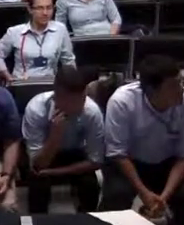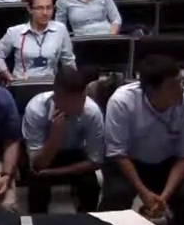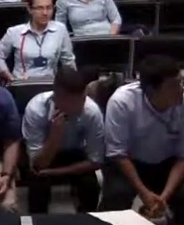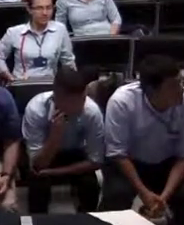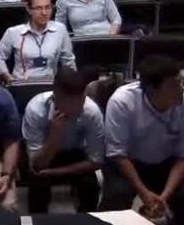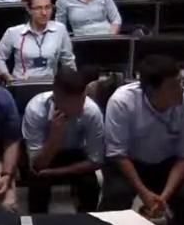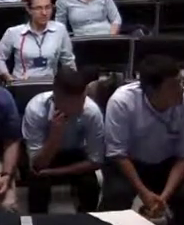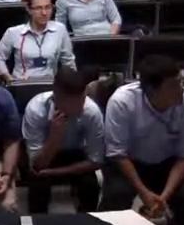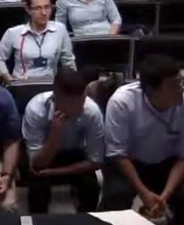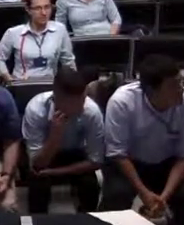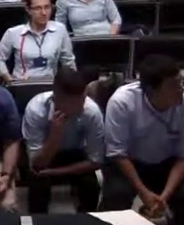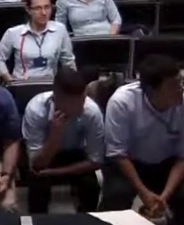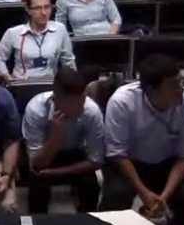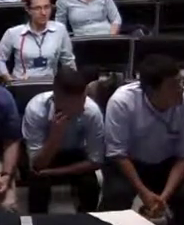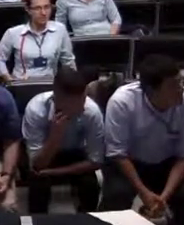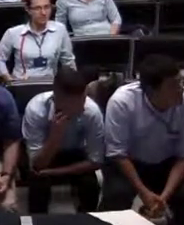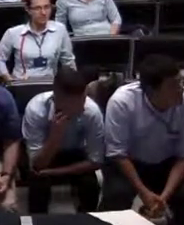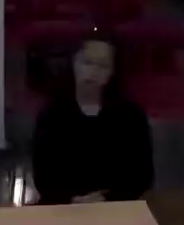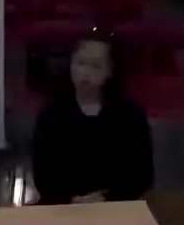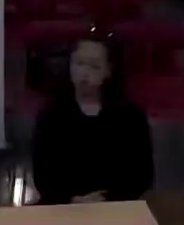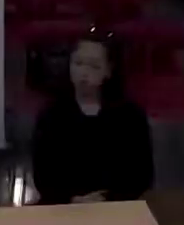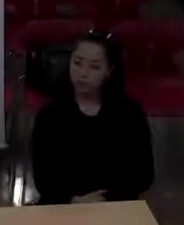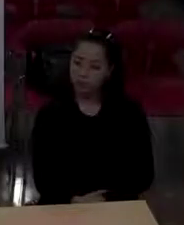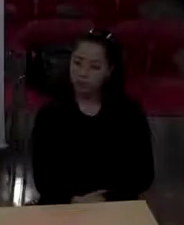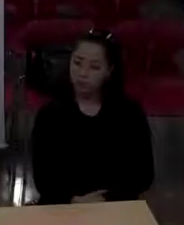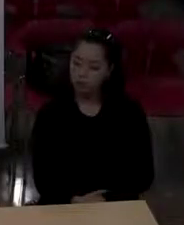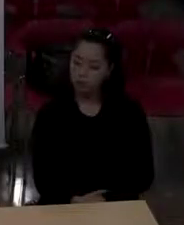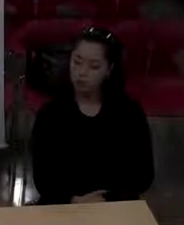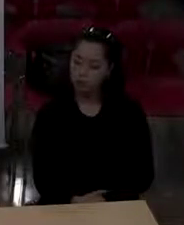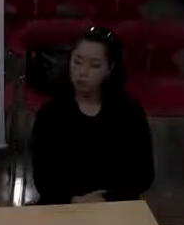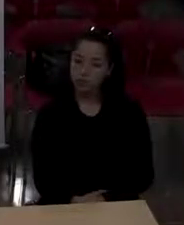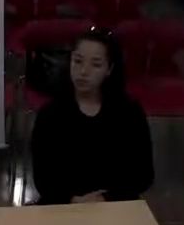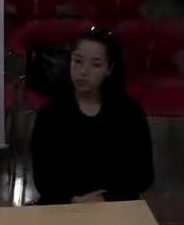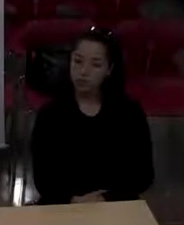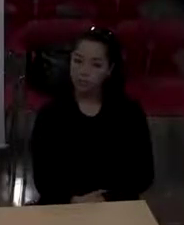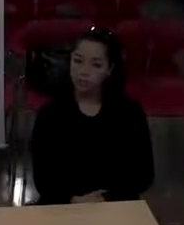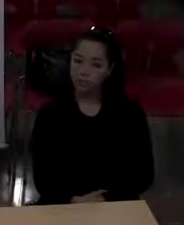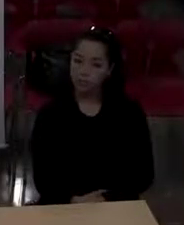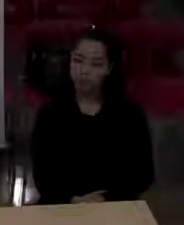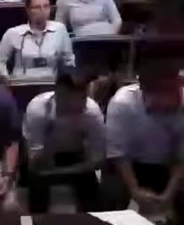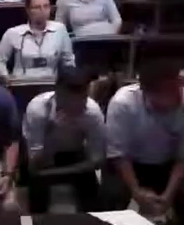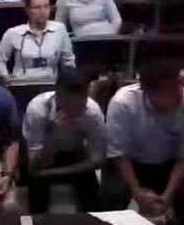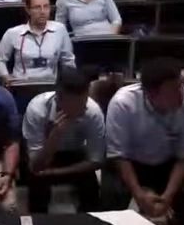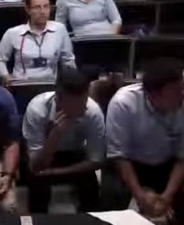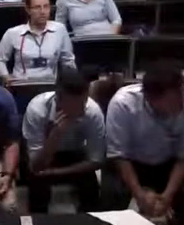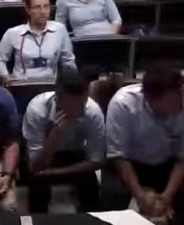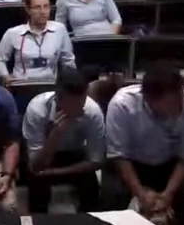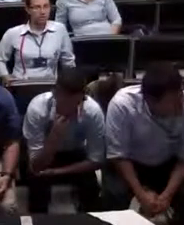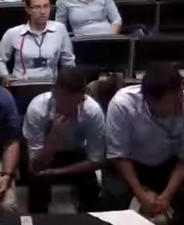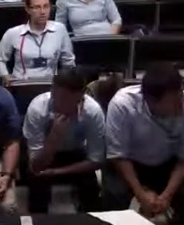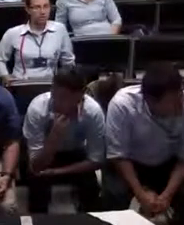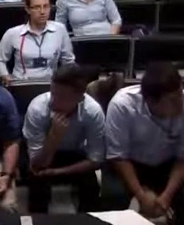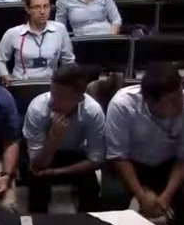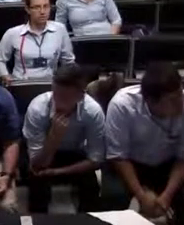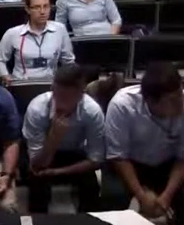Tecnología, TECH. Perdón, SI. SIMS,